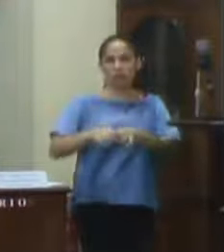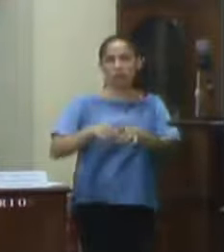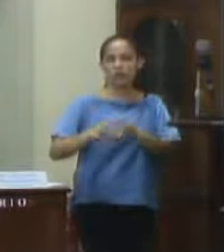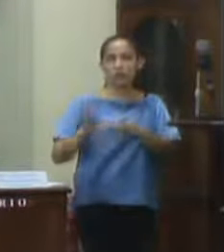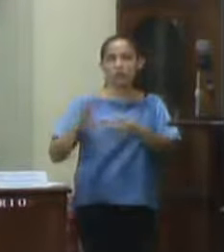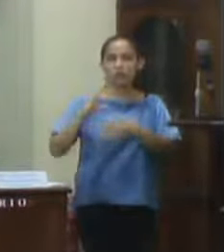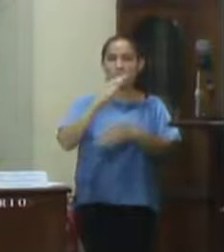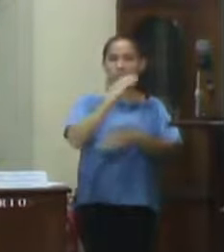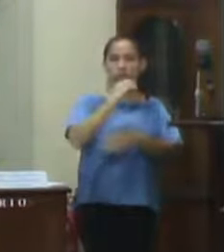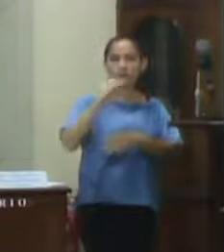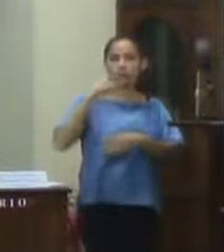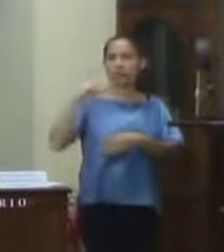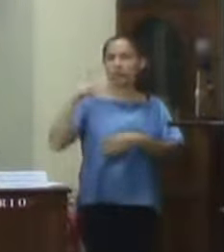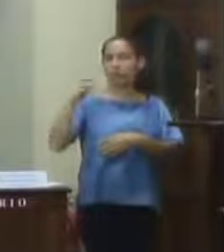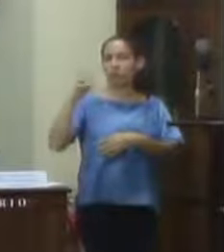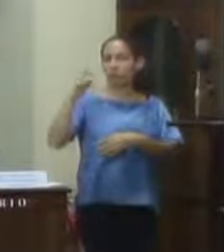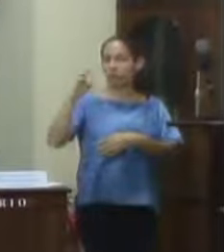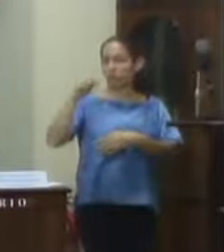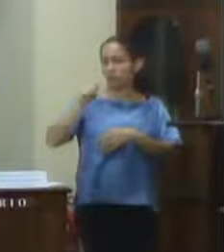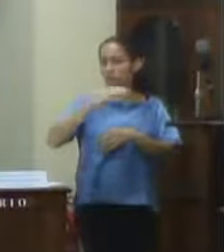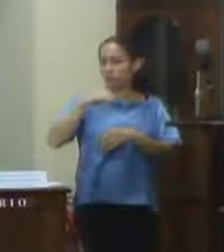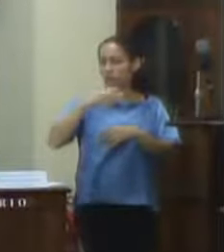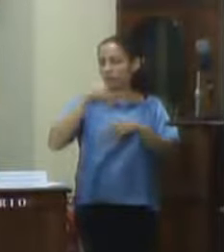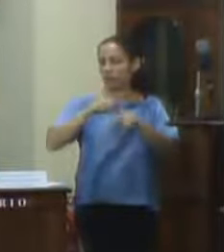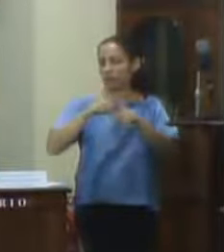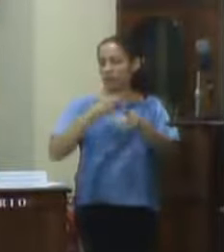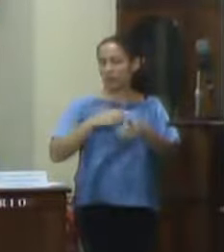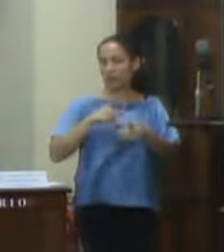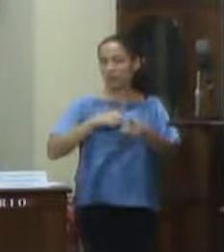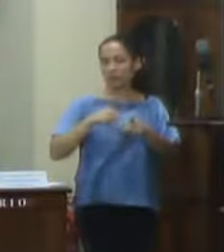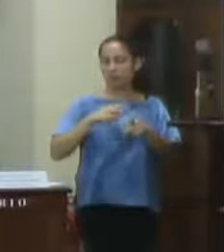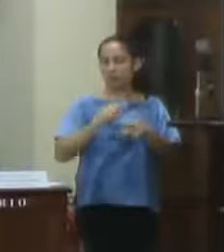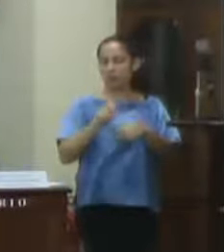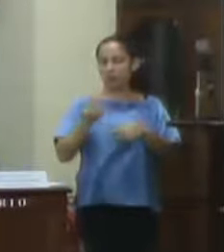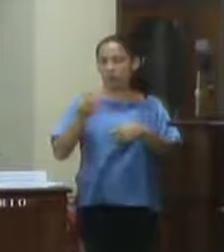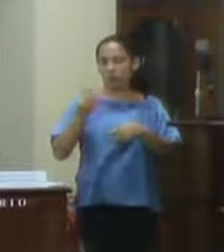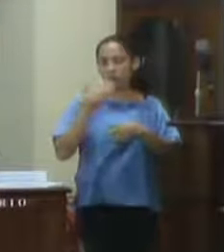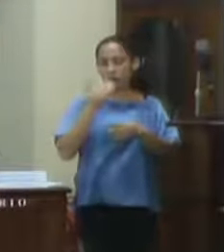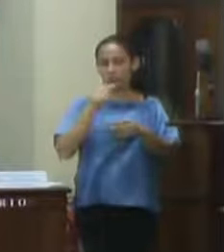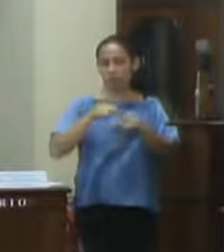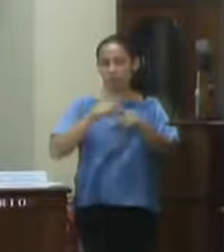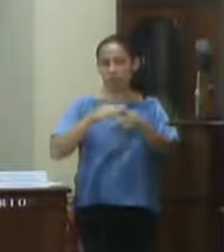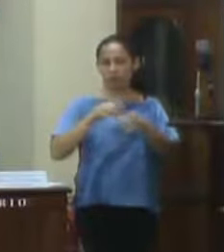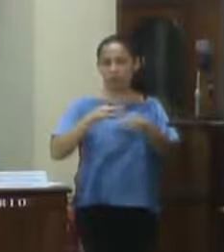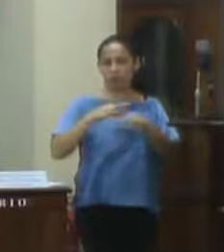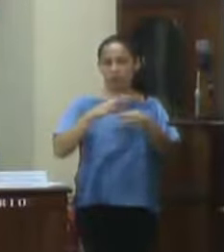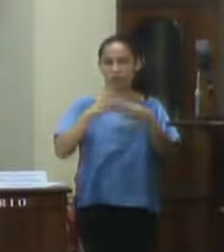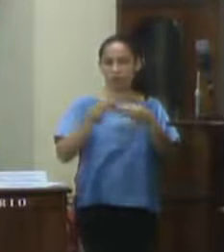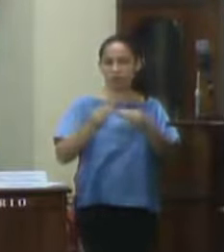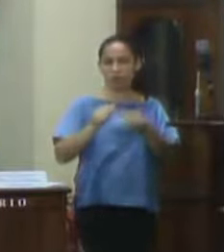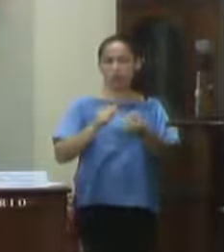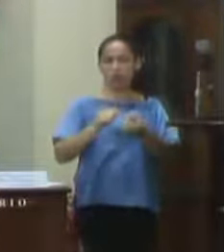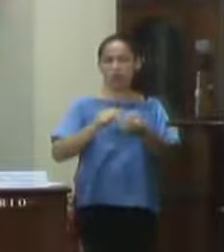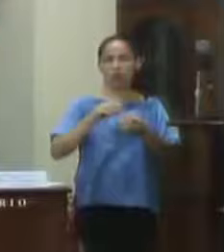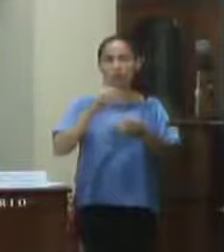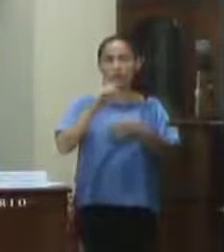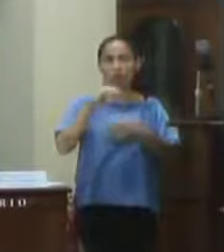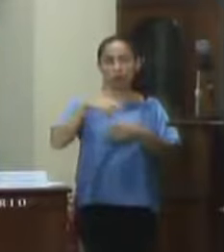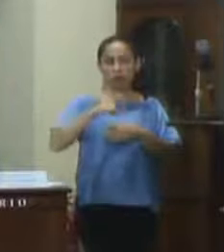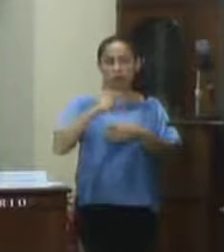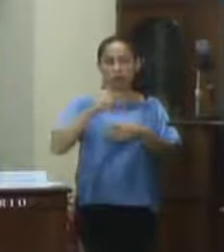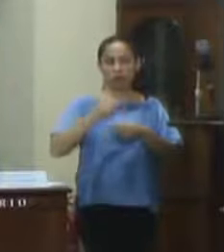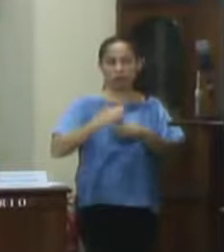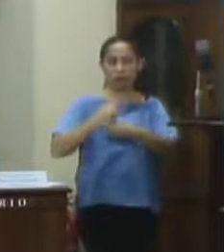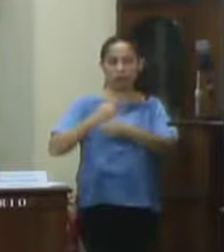cooperação entre as partes para aquisição de gêneros alimentícios, material de limpeza, material de escritório, energia elétrica, oxigênio e